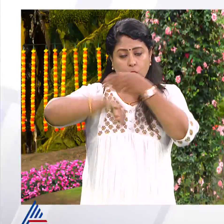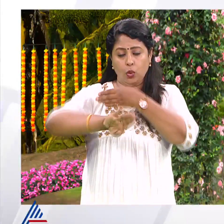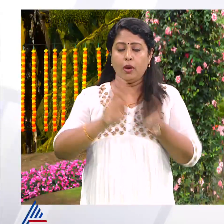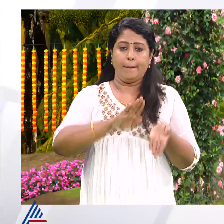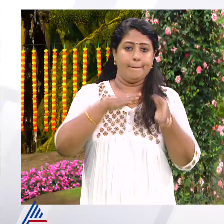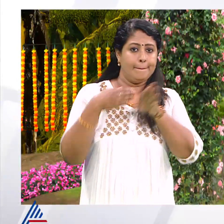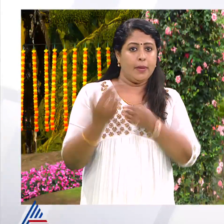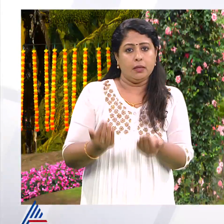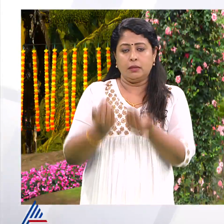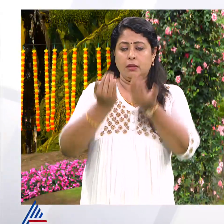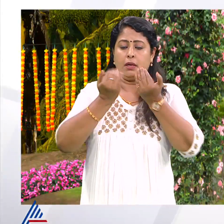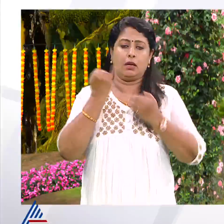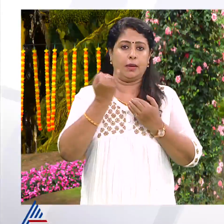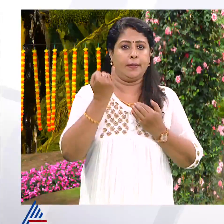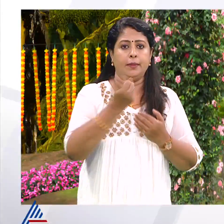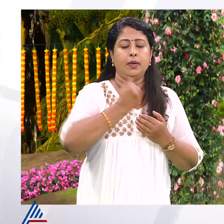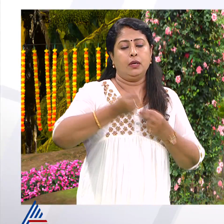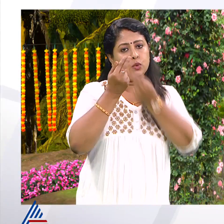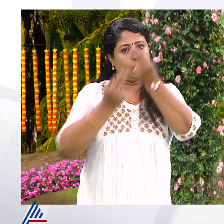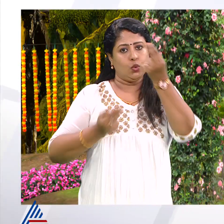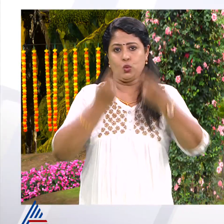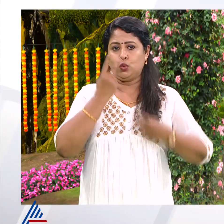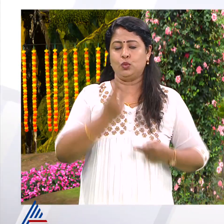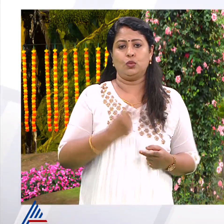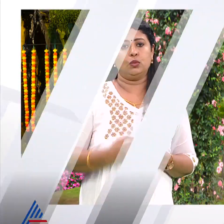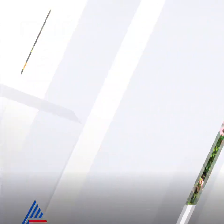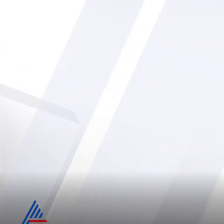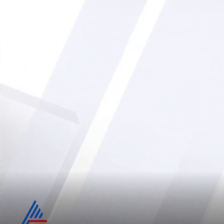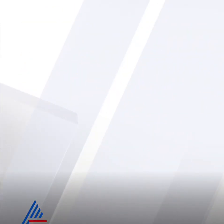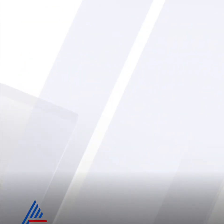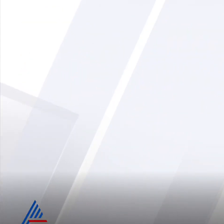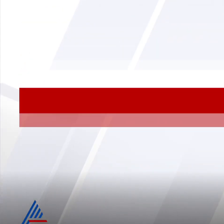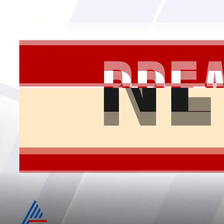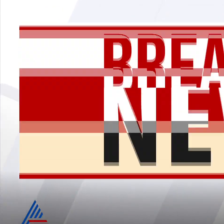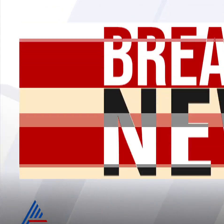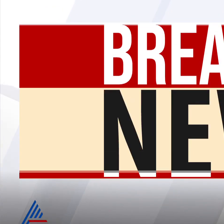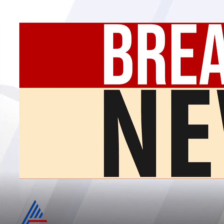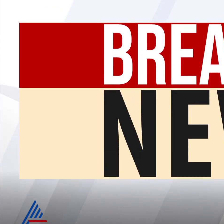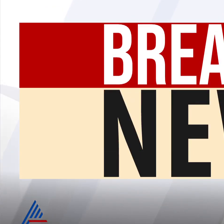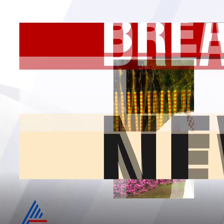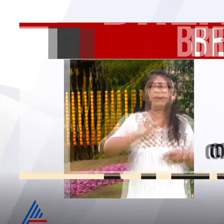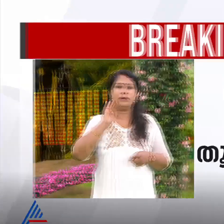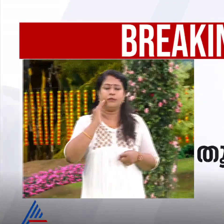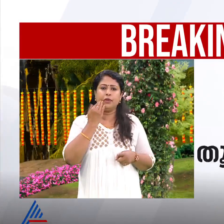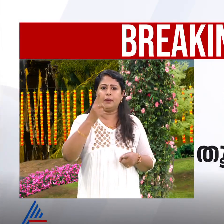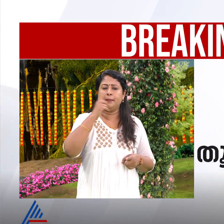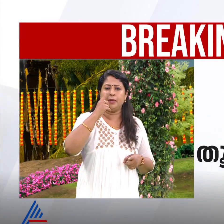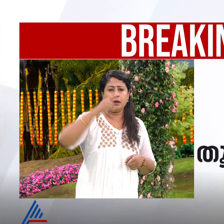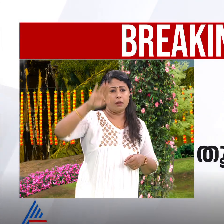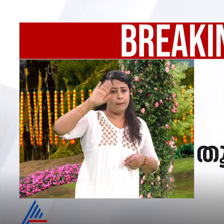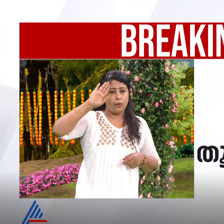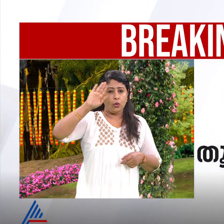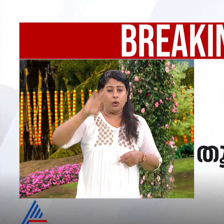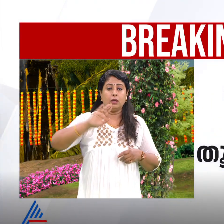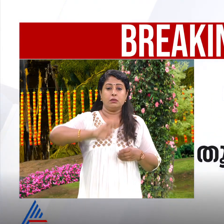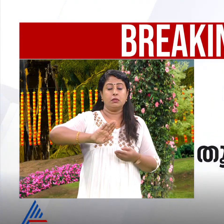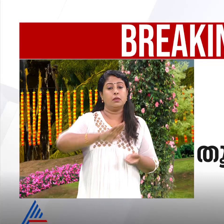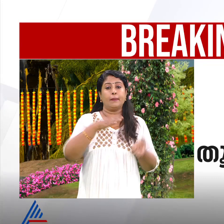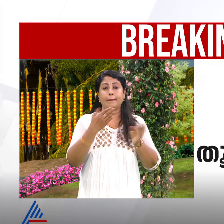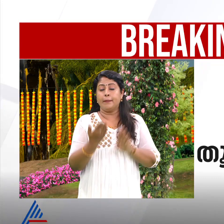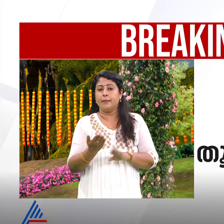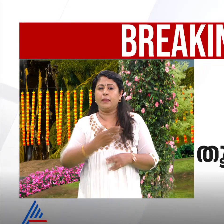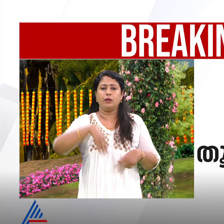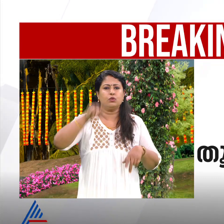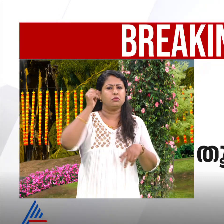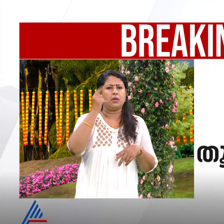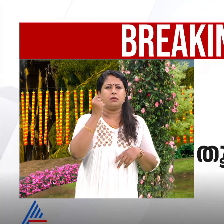കണ്ടെത്തിയത്. കൂടുതൽ വിവരങ്ങളുമായി സലാം പി ഹൈദ്രോസ് ആണ് ചേരുന്ന. സലാം, എപ്പോഴാണ് ഈ വനിതാ സിവിൽ പോലീസ് ഓഫീസറുടെ മരണ വാർത്ത പുറത്തേക്ക്